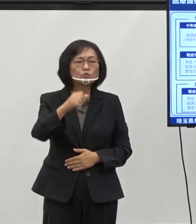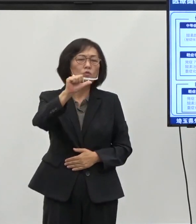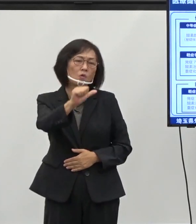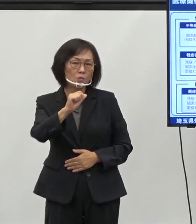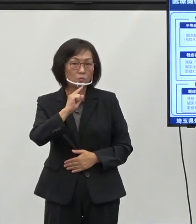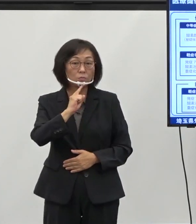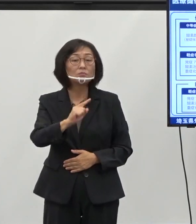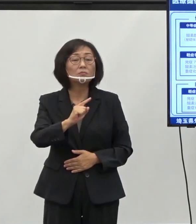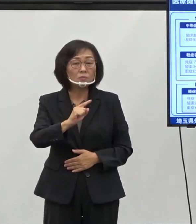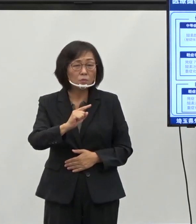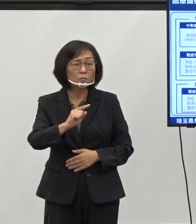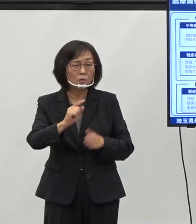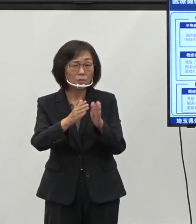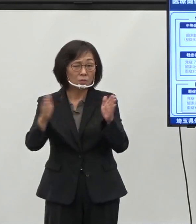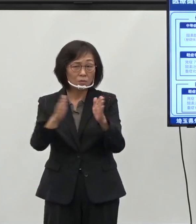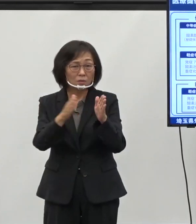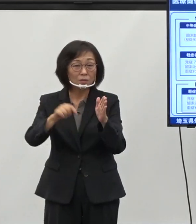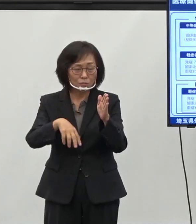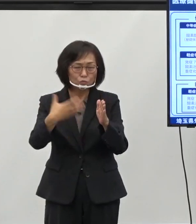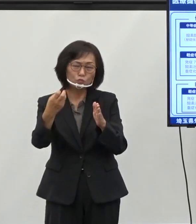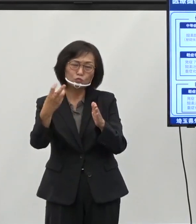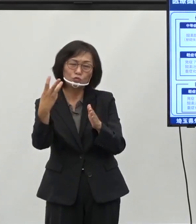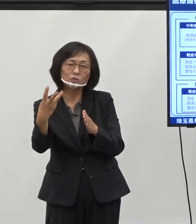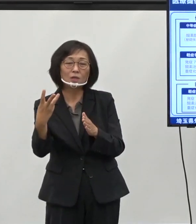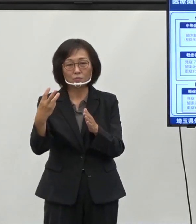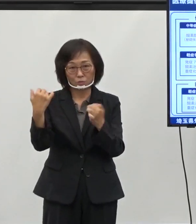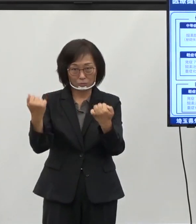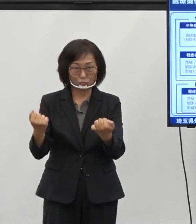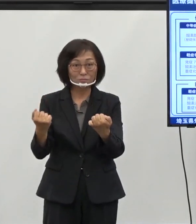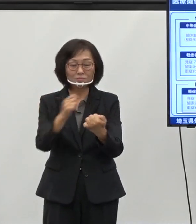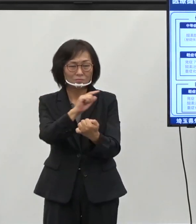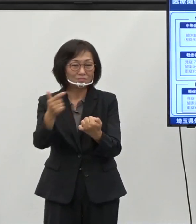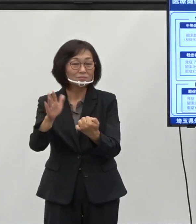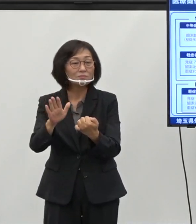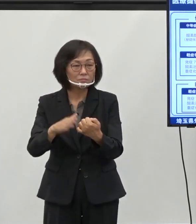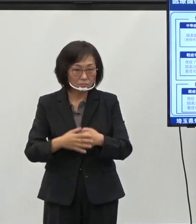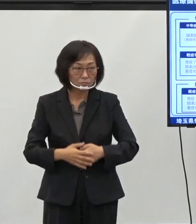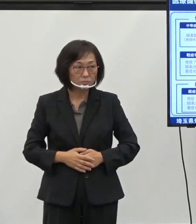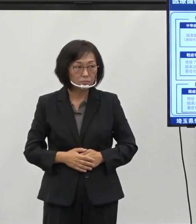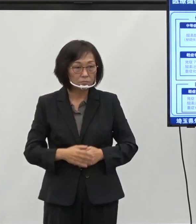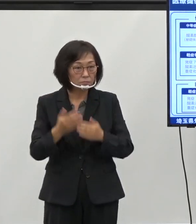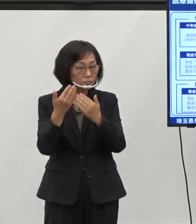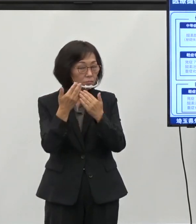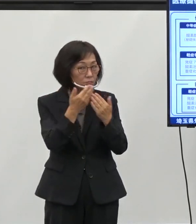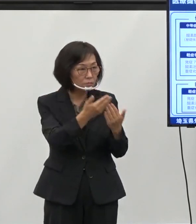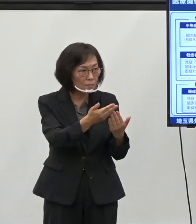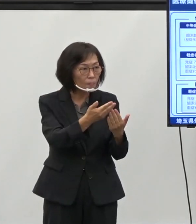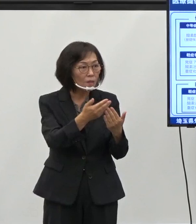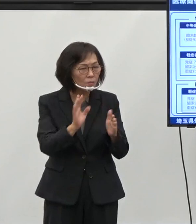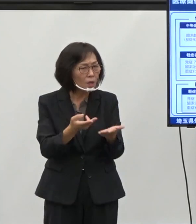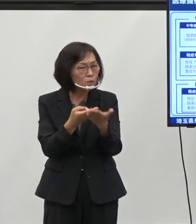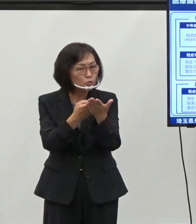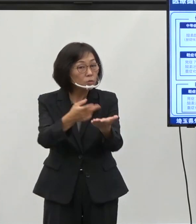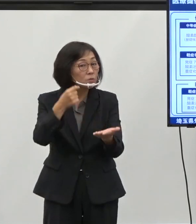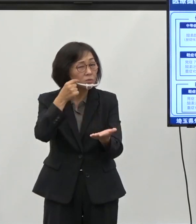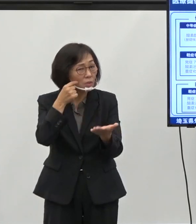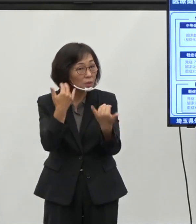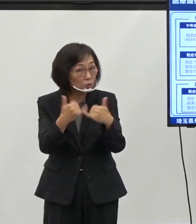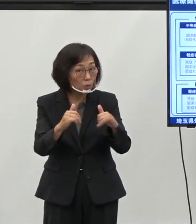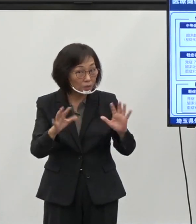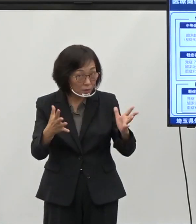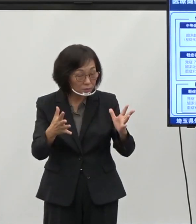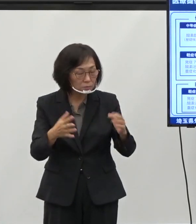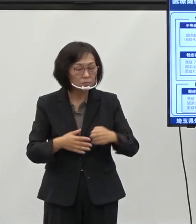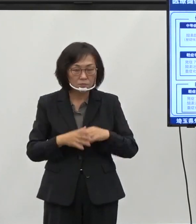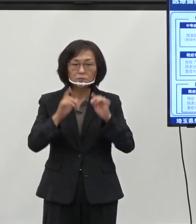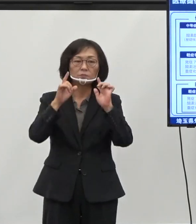。 今現在は6点にでも入院できない人っていうのはいらっしゃるんでしょうか。